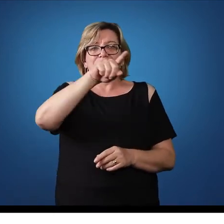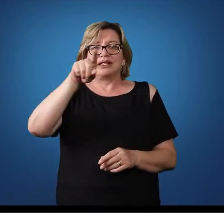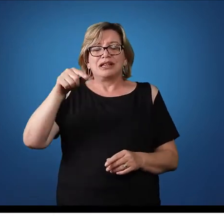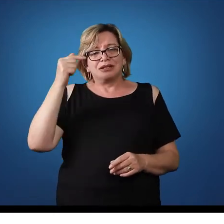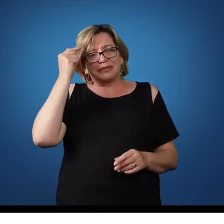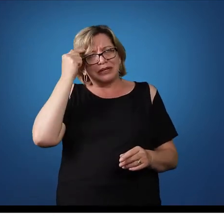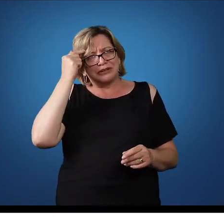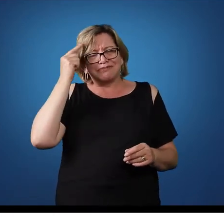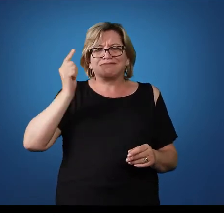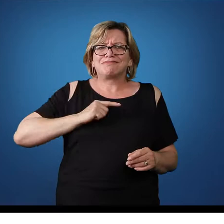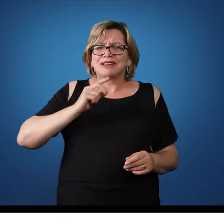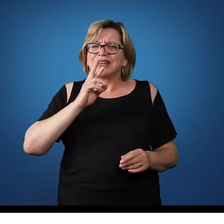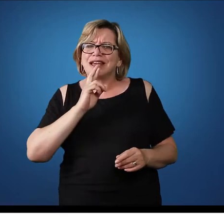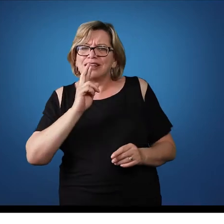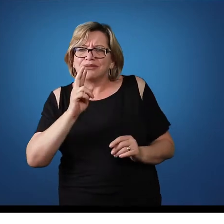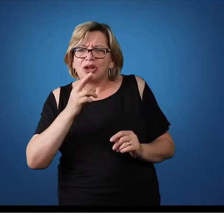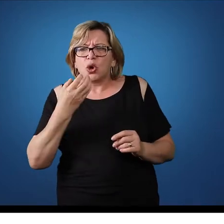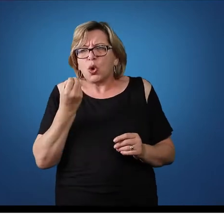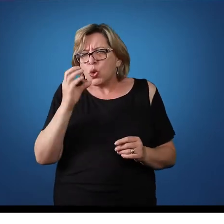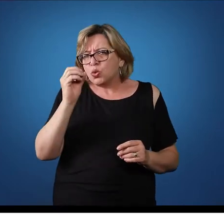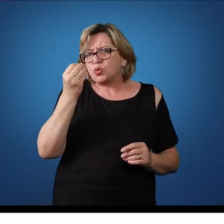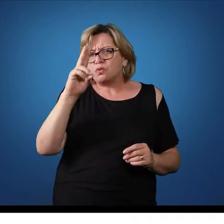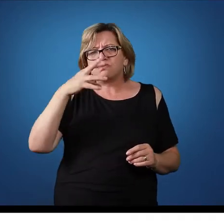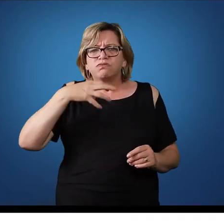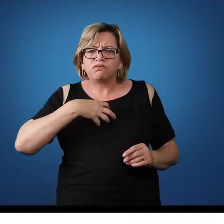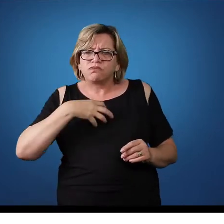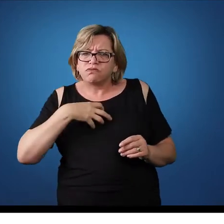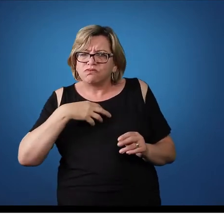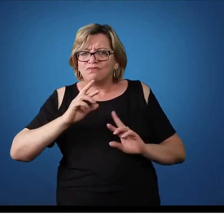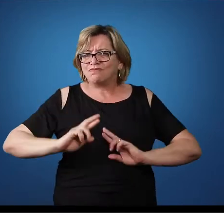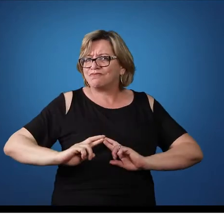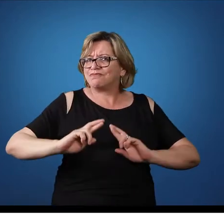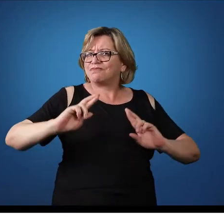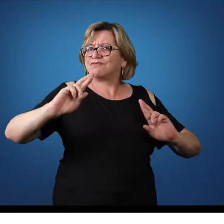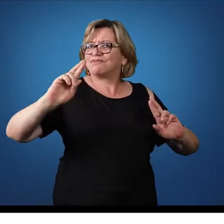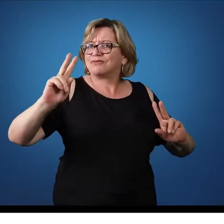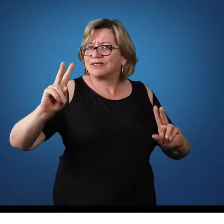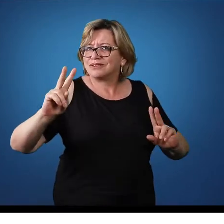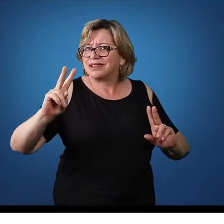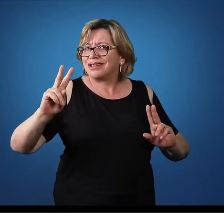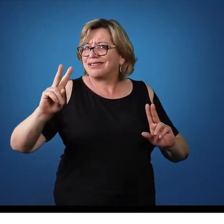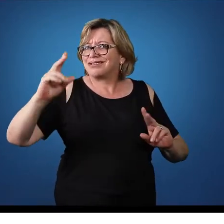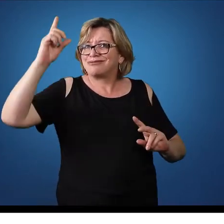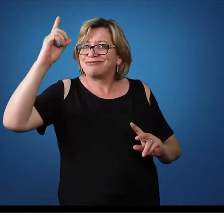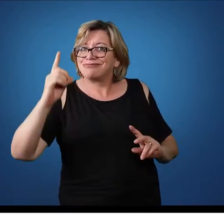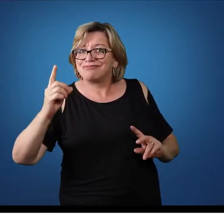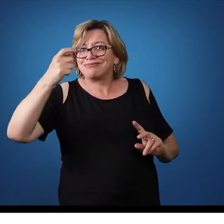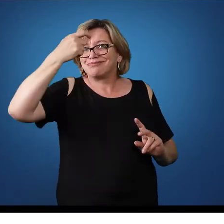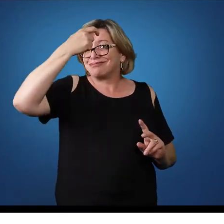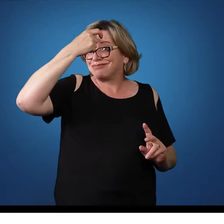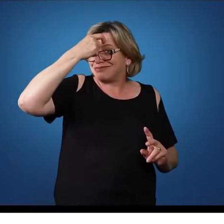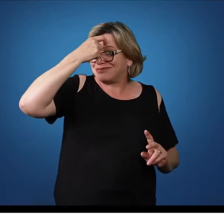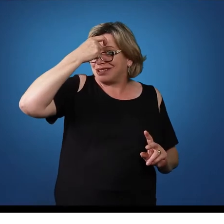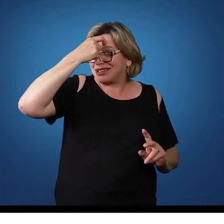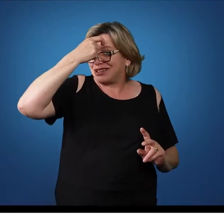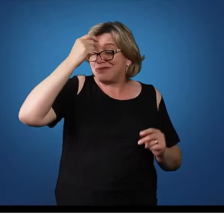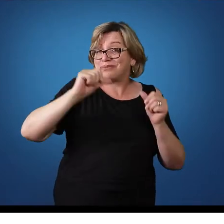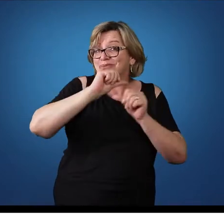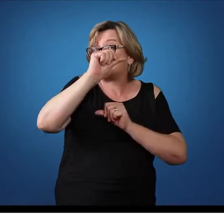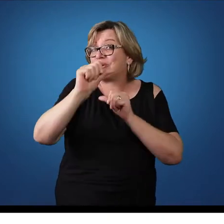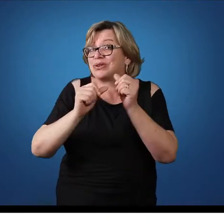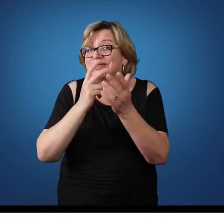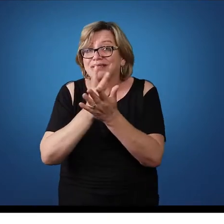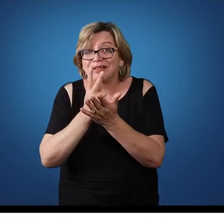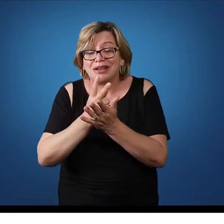tem respostas ou atitudes diferentes relativas à eutanásia no direito e na moral, e que isso varia no tempo e no espaço,